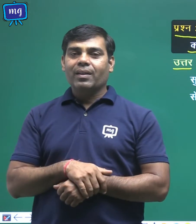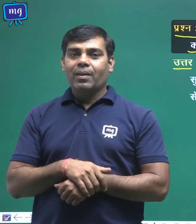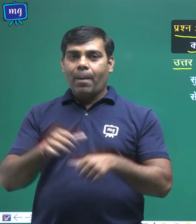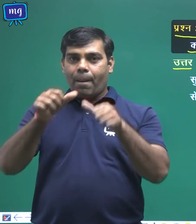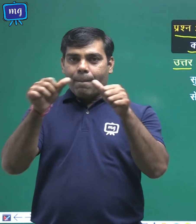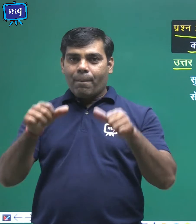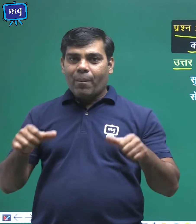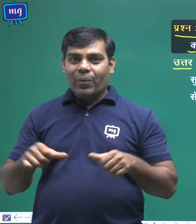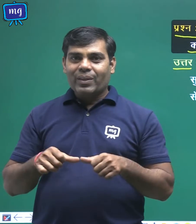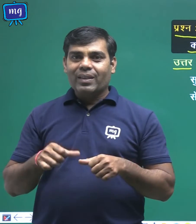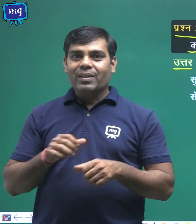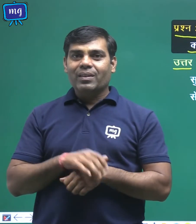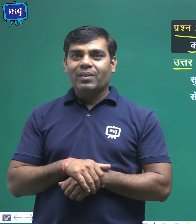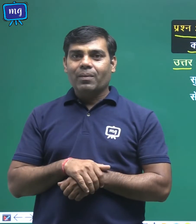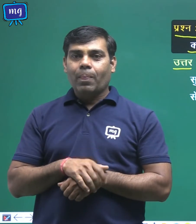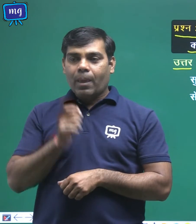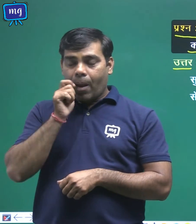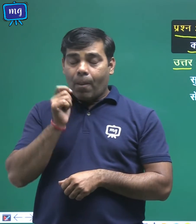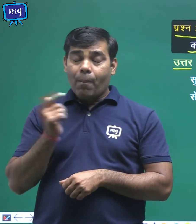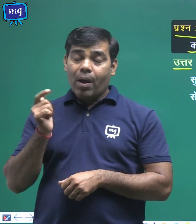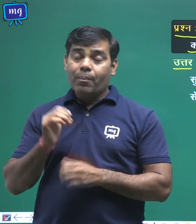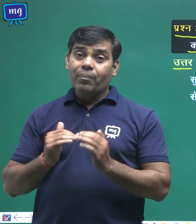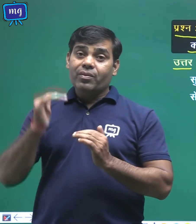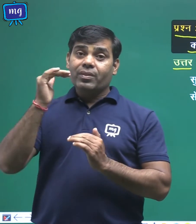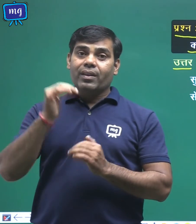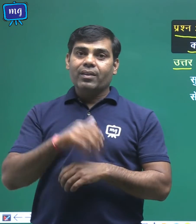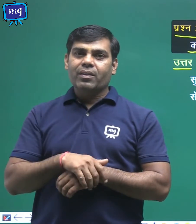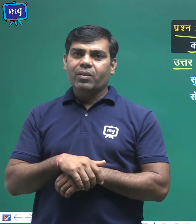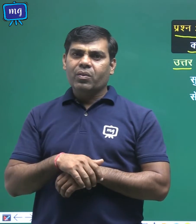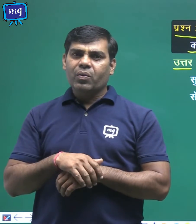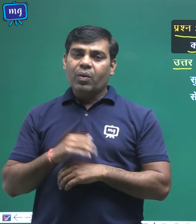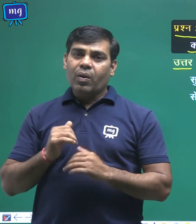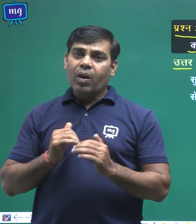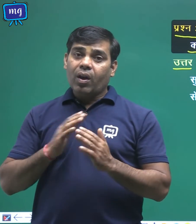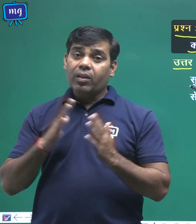मूर्तियाँ बाप से अधिक